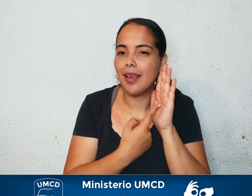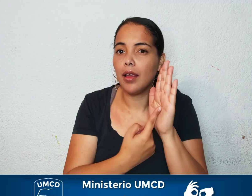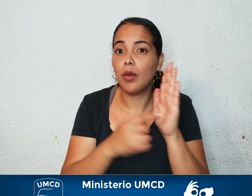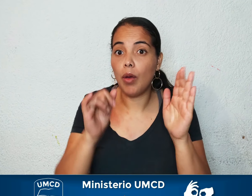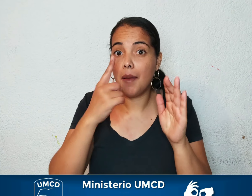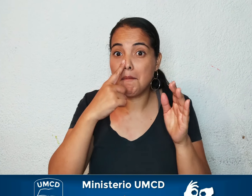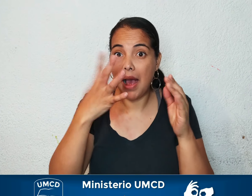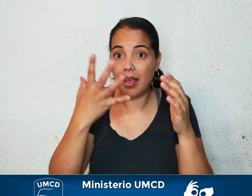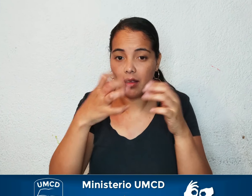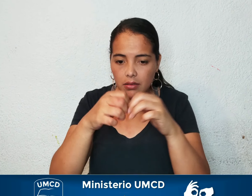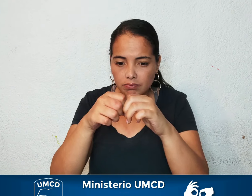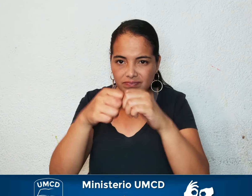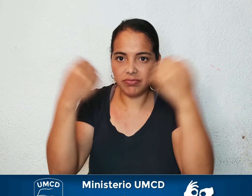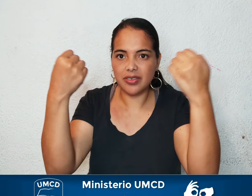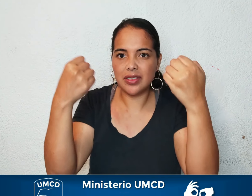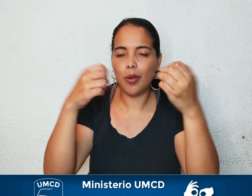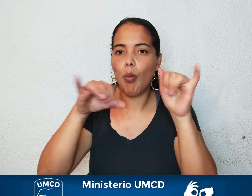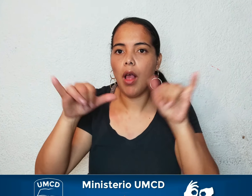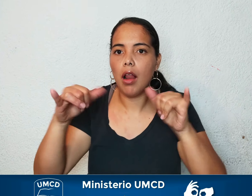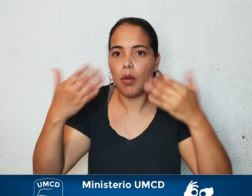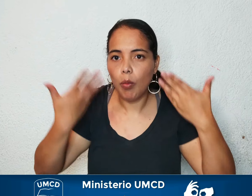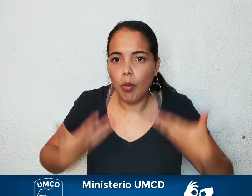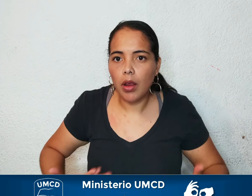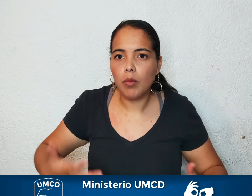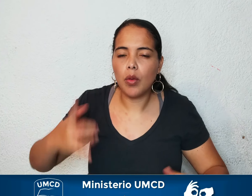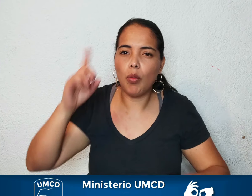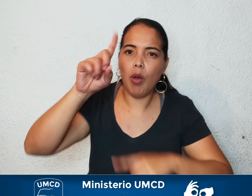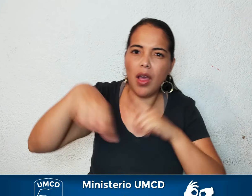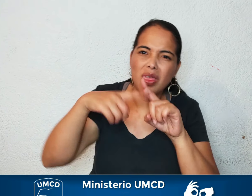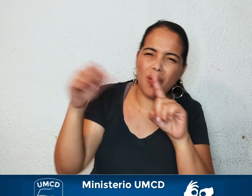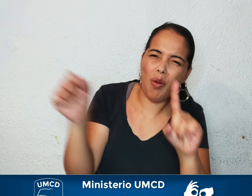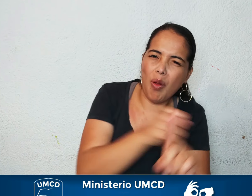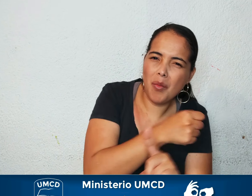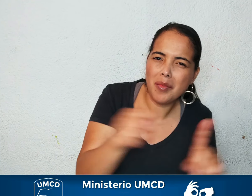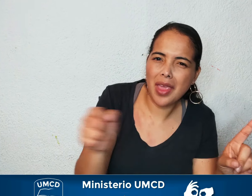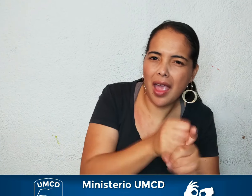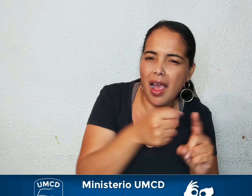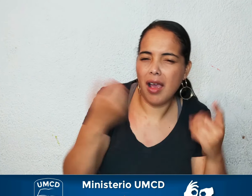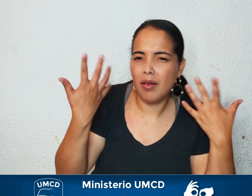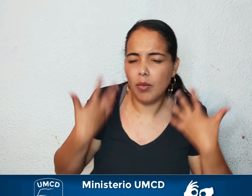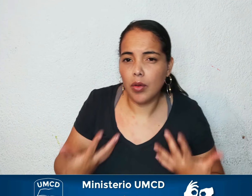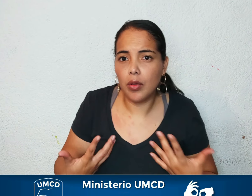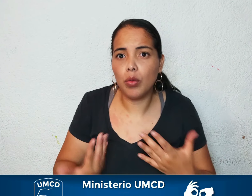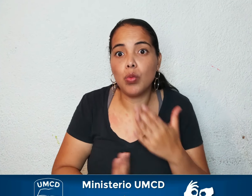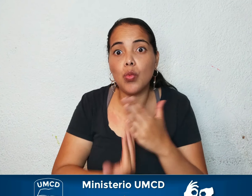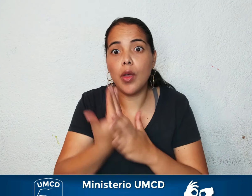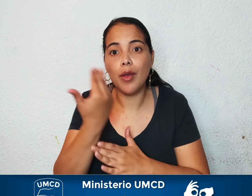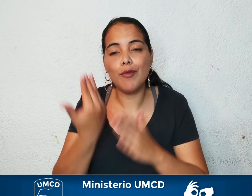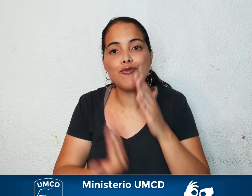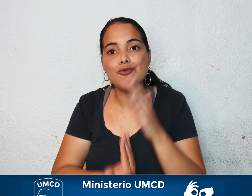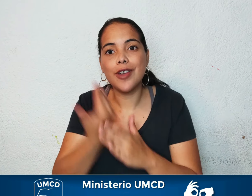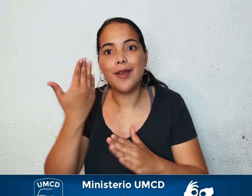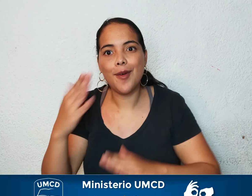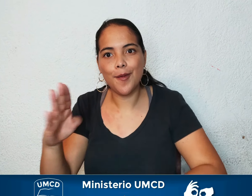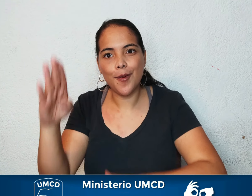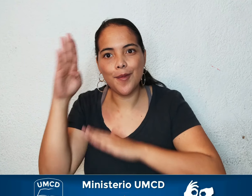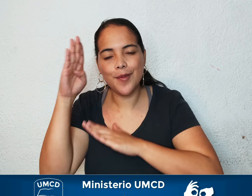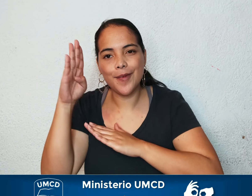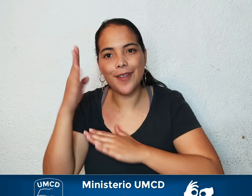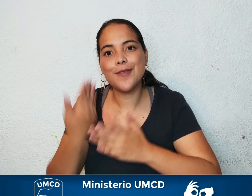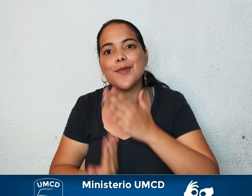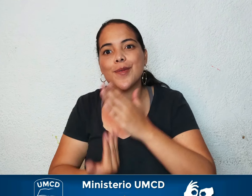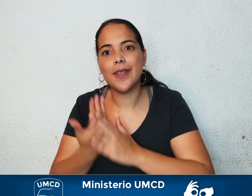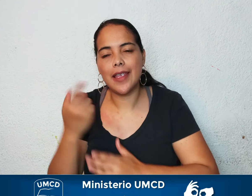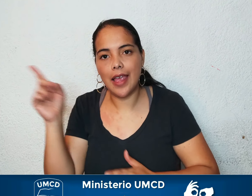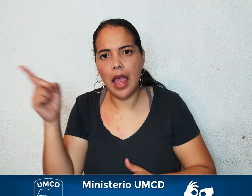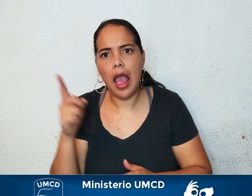siendo destrozada. Lo que les dice el Señor Jesucristo ahora, estamos entrando en un nuevo significado de lo que representaba